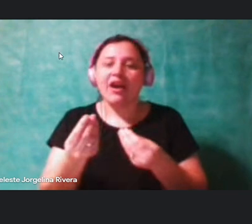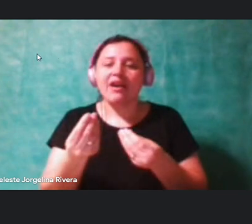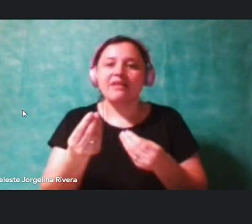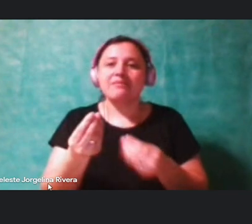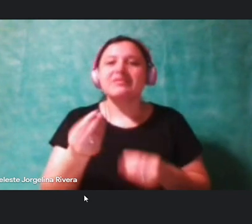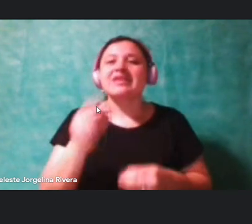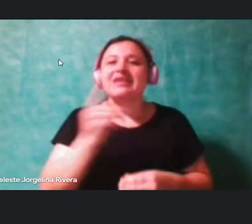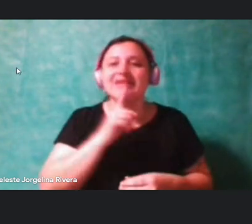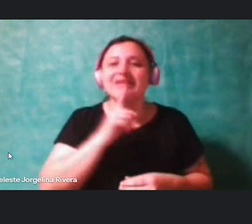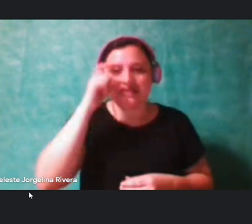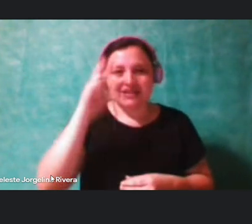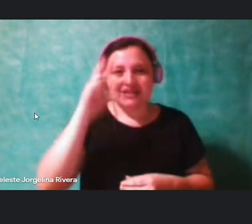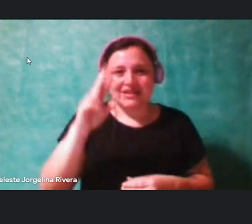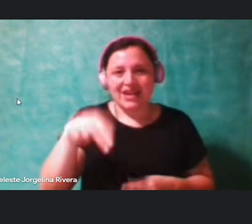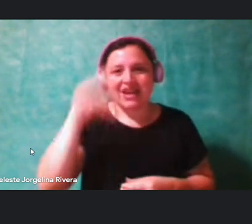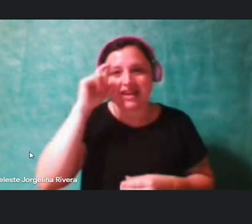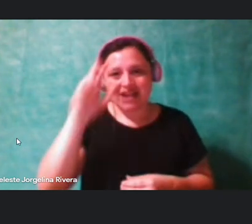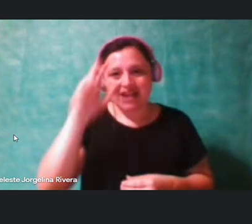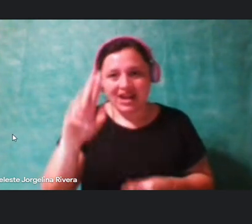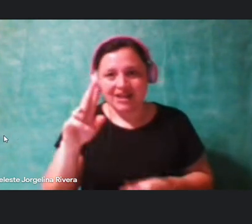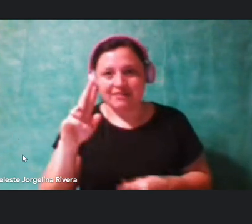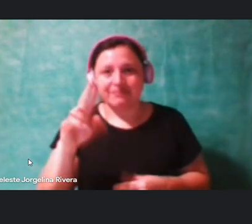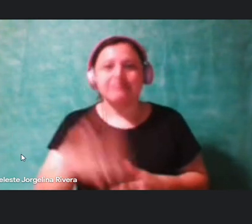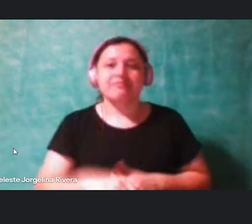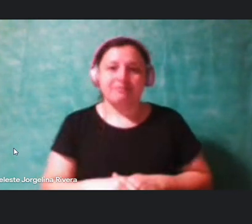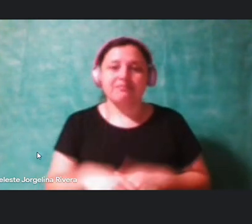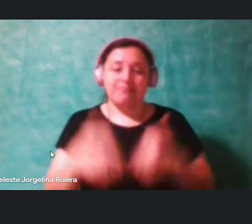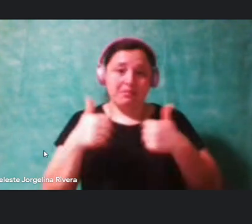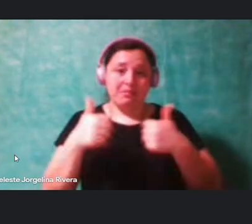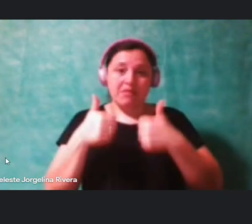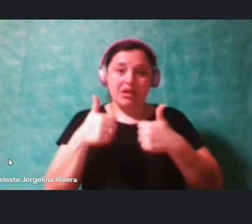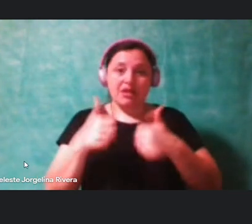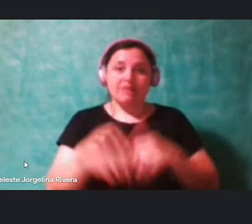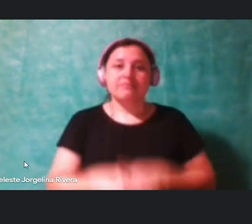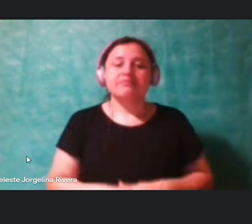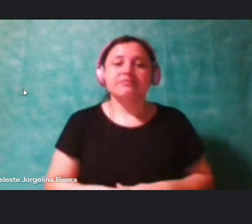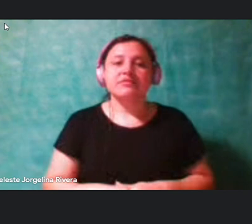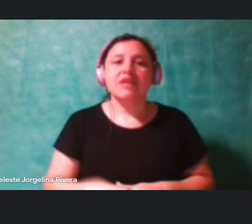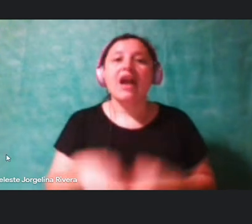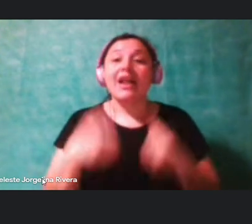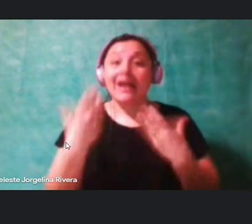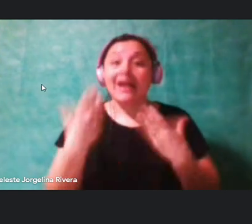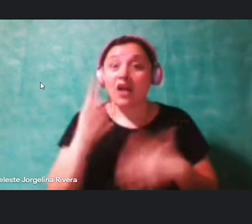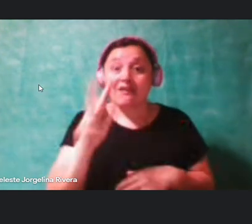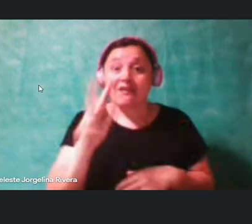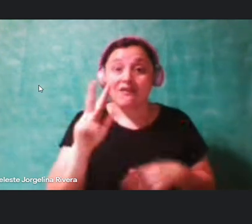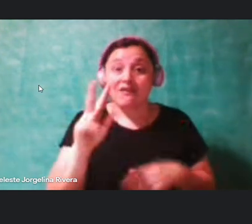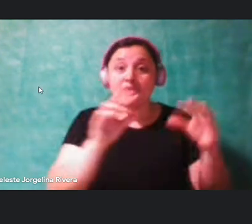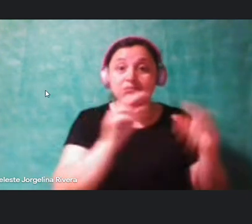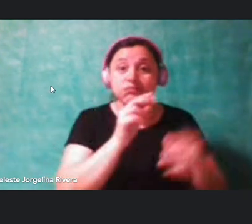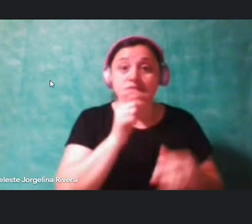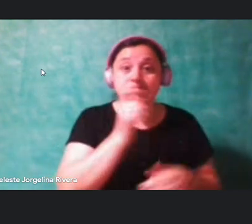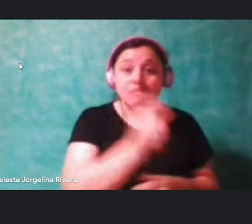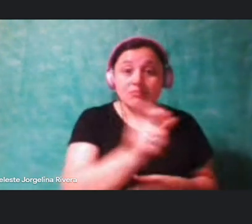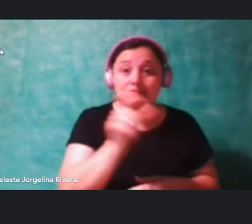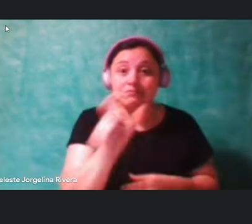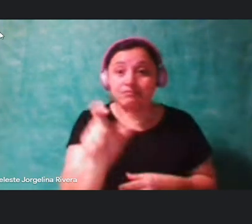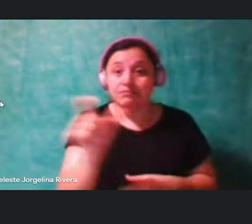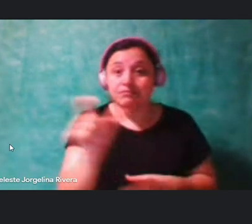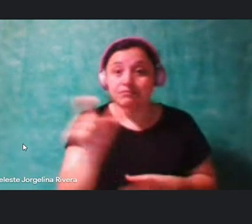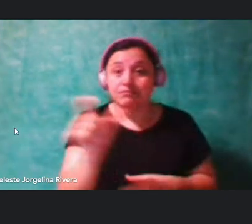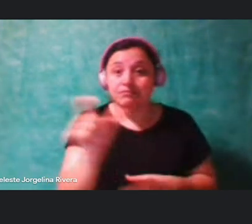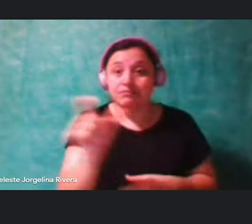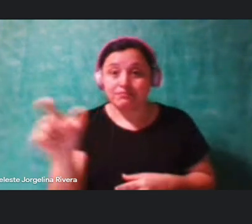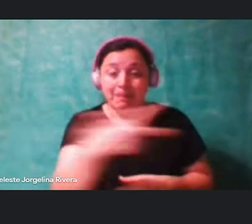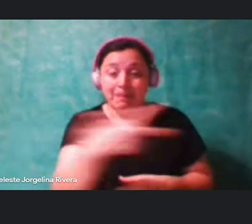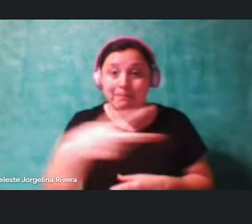está como en este lugar el verbo, va a ser tener y hacer esto. Si los demás mantienen su significado. Van a estar